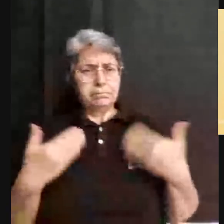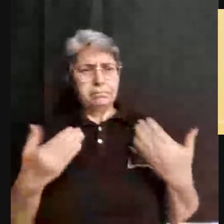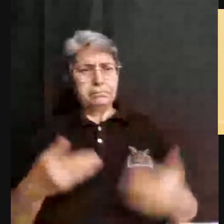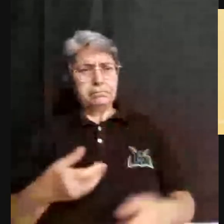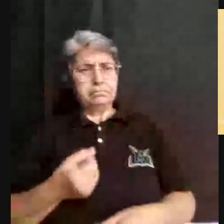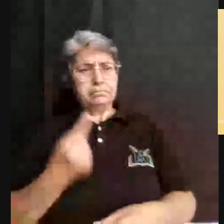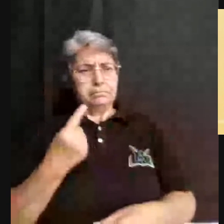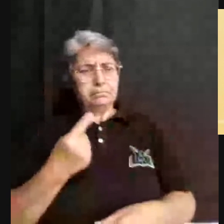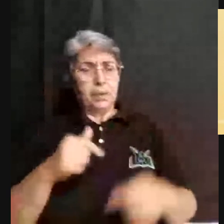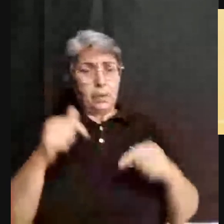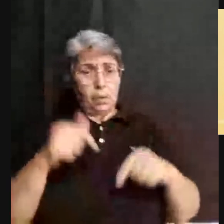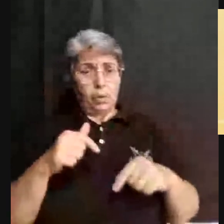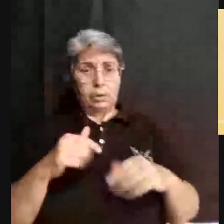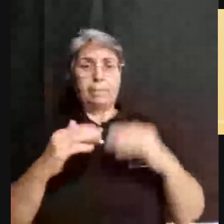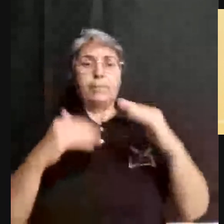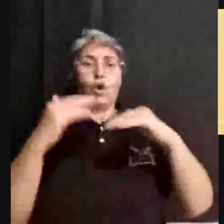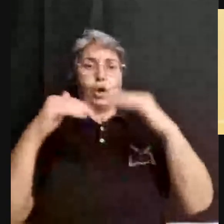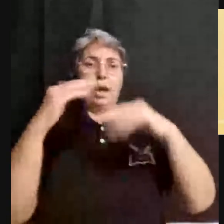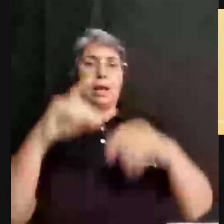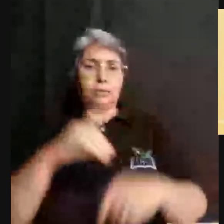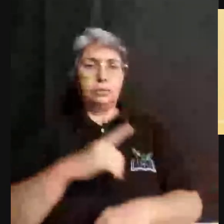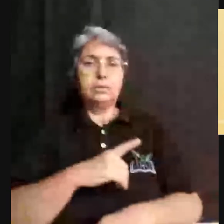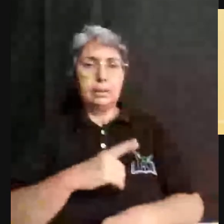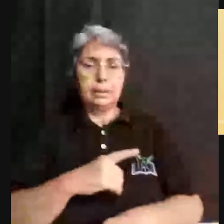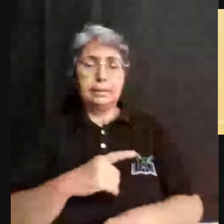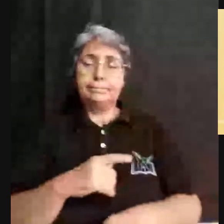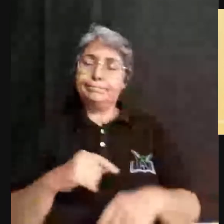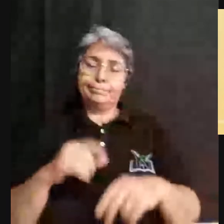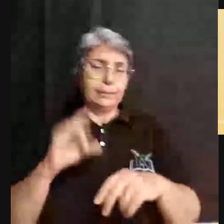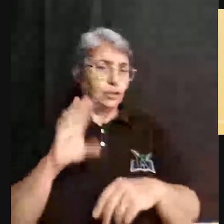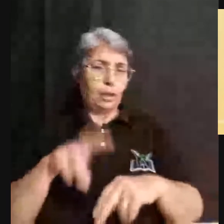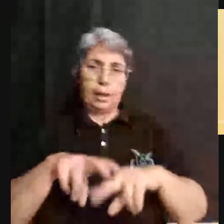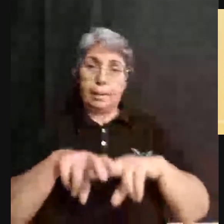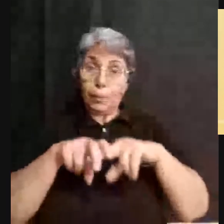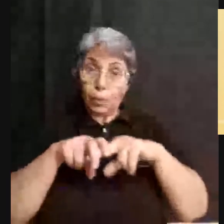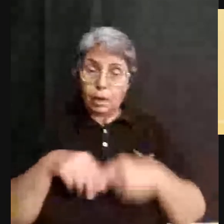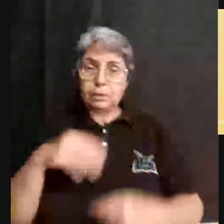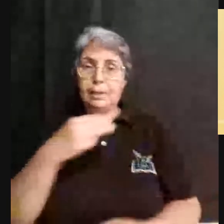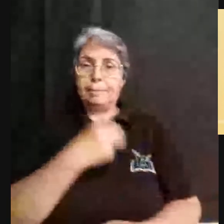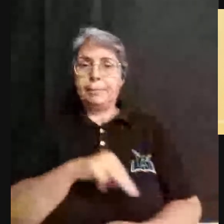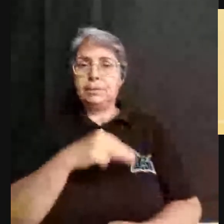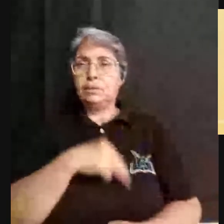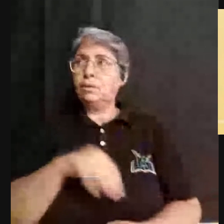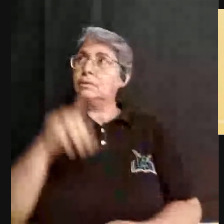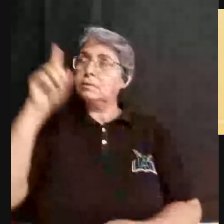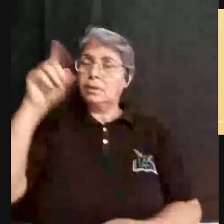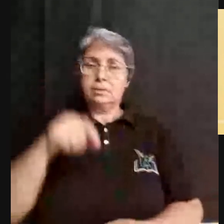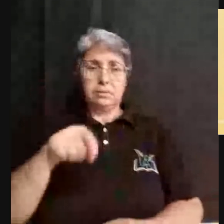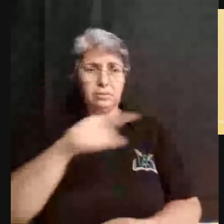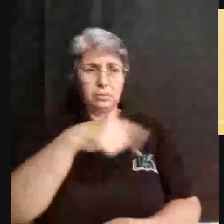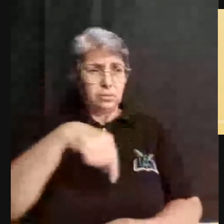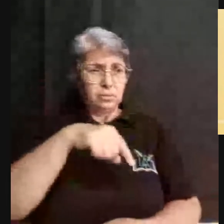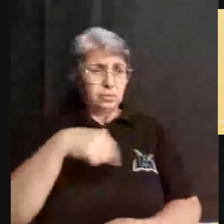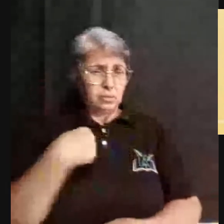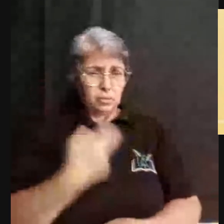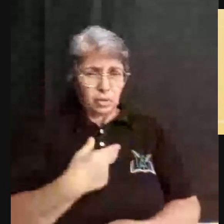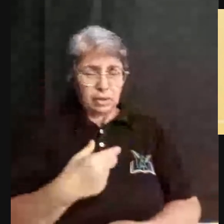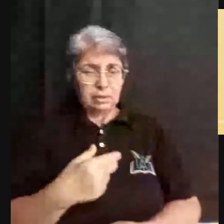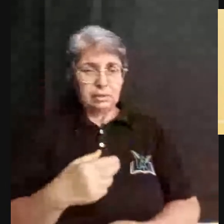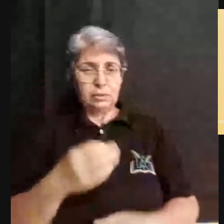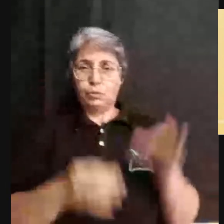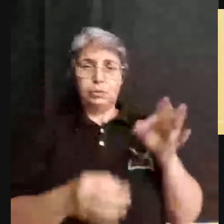progresso hoje. É devido à grande misericórdia de Deus, não devido à nossa justiça, que o seu nome não deva ser desonrado no